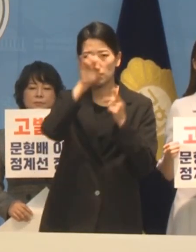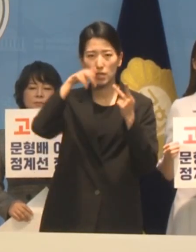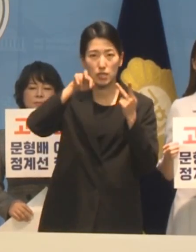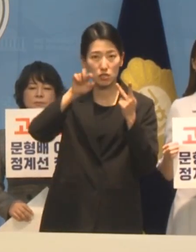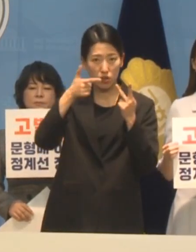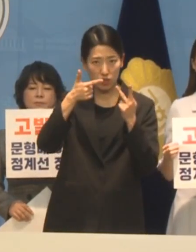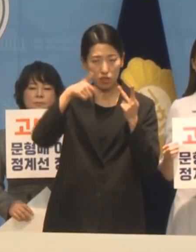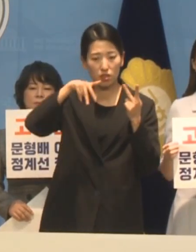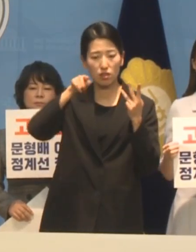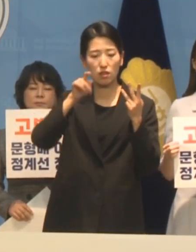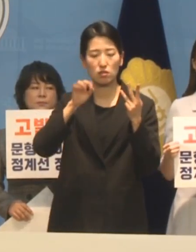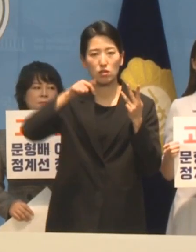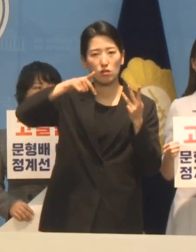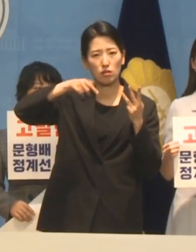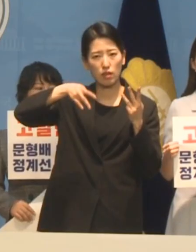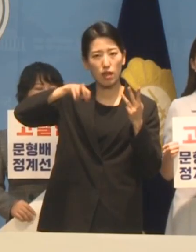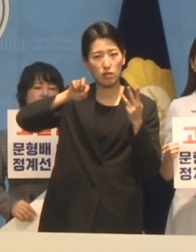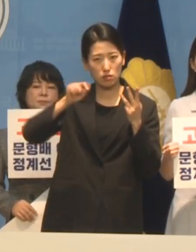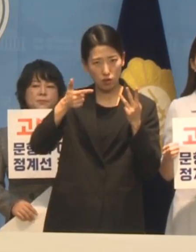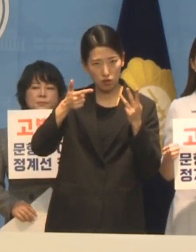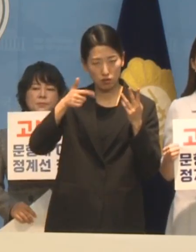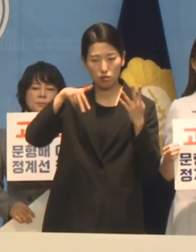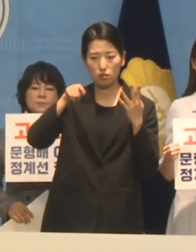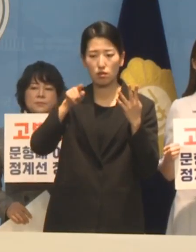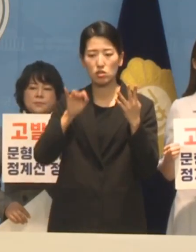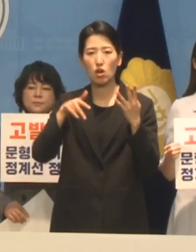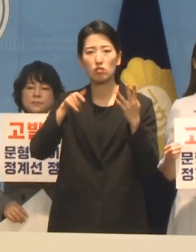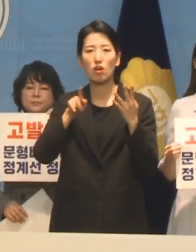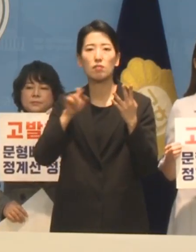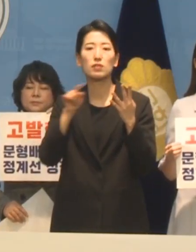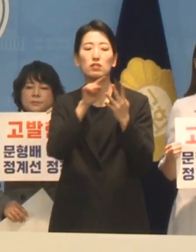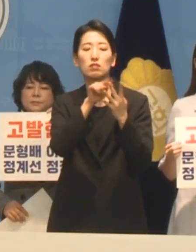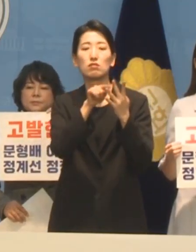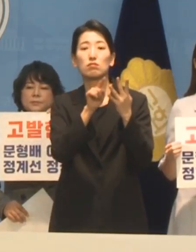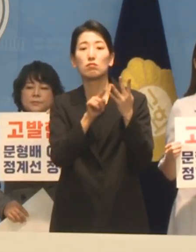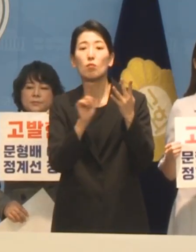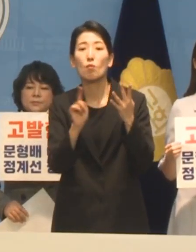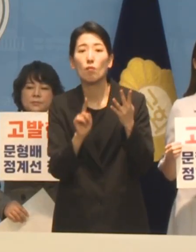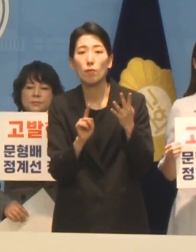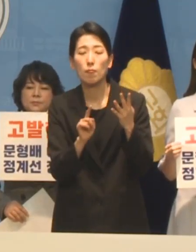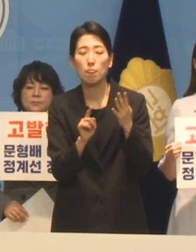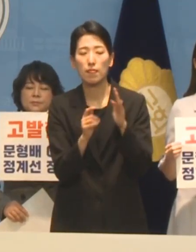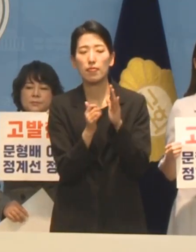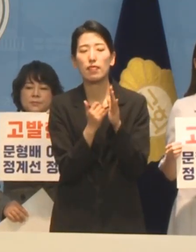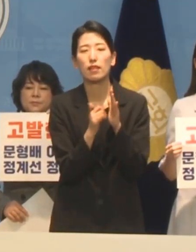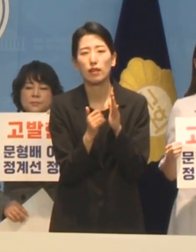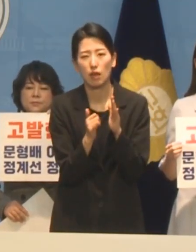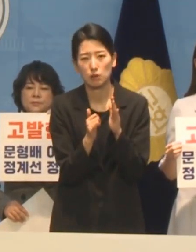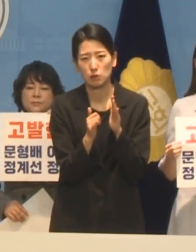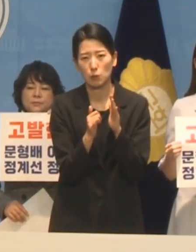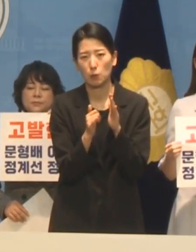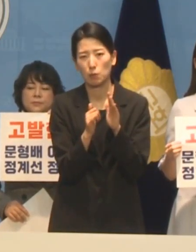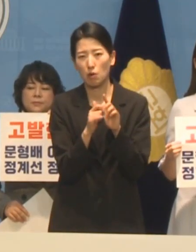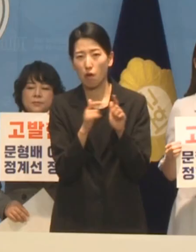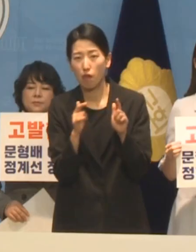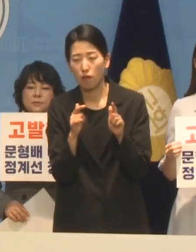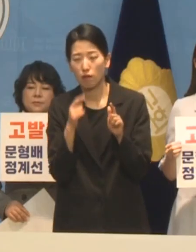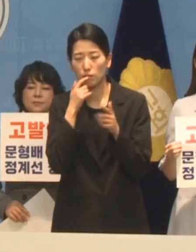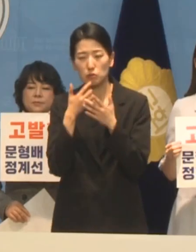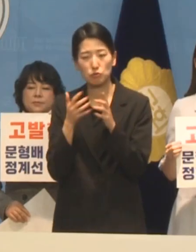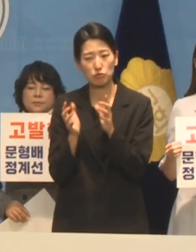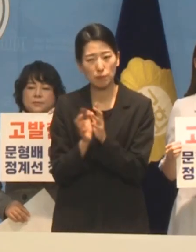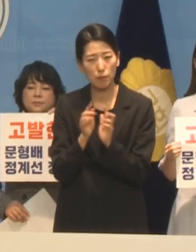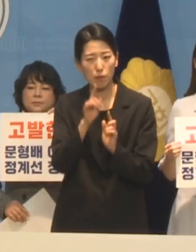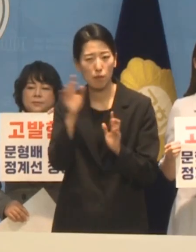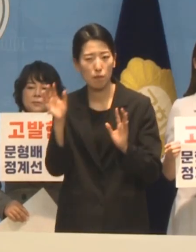이미선, 정계선 헌법재판관 등은 본인과 그 가족 간의 문제로 회피 사유에